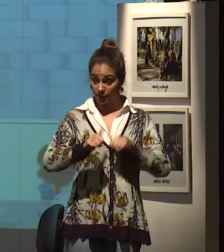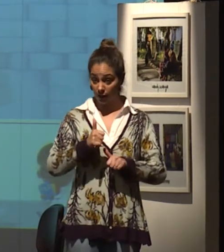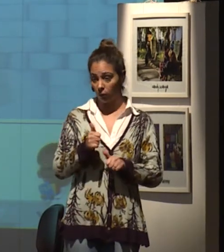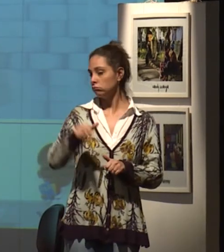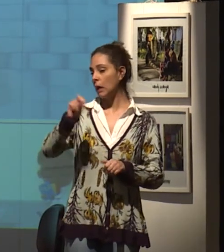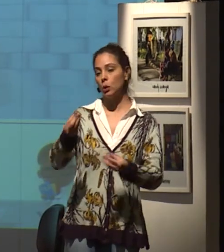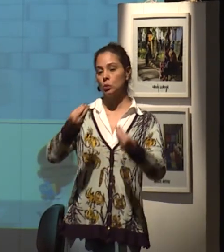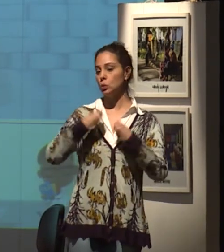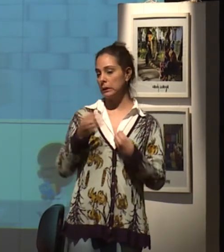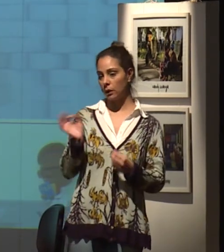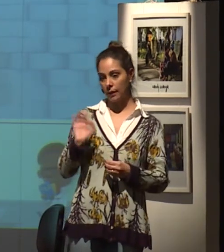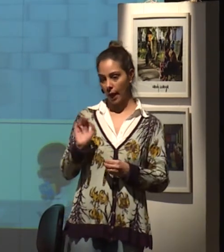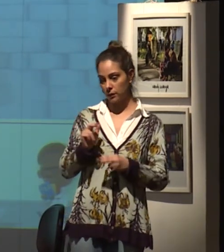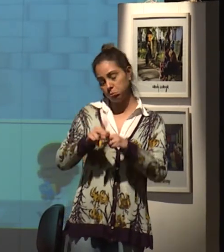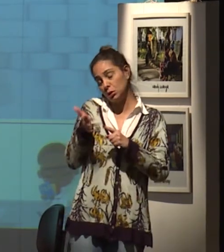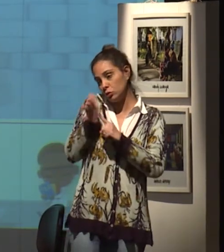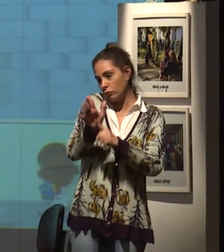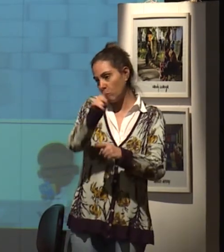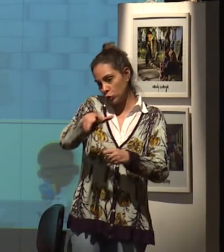É a minha avaliação, a avaliação que eu uso, ainda não me entregaram, né?